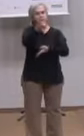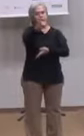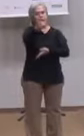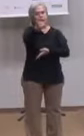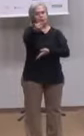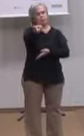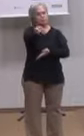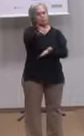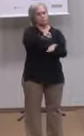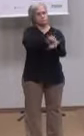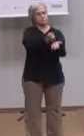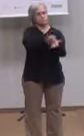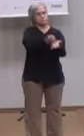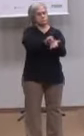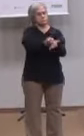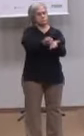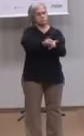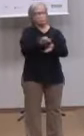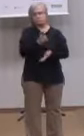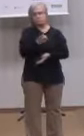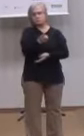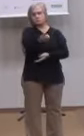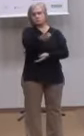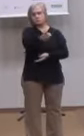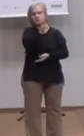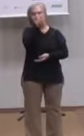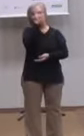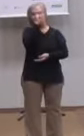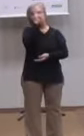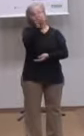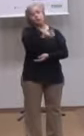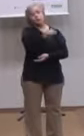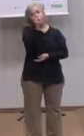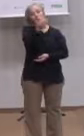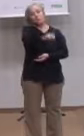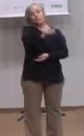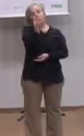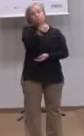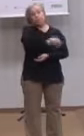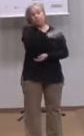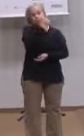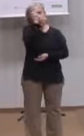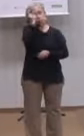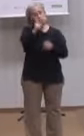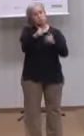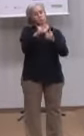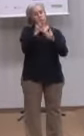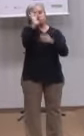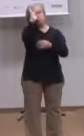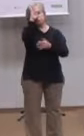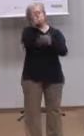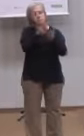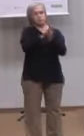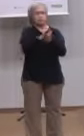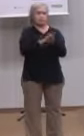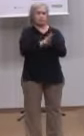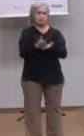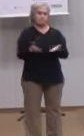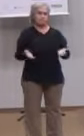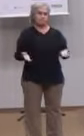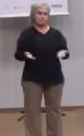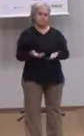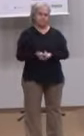lembrando do Loguerre, vão continuar lembrando do Charcot, e nada de fato concreto vai ser